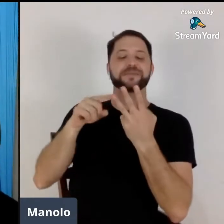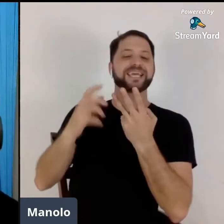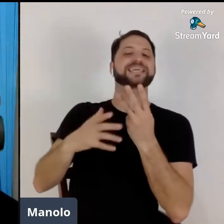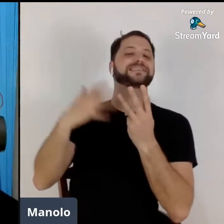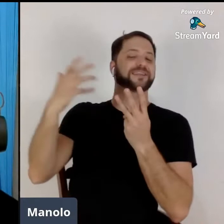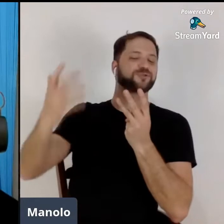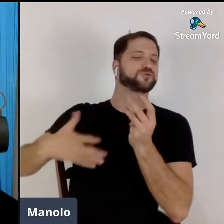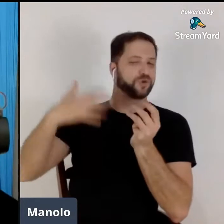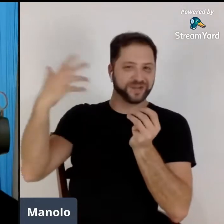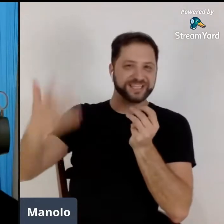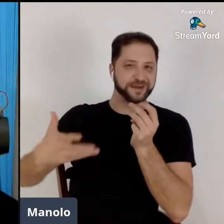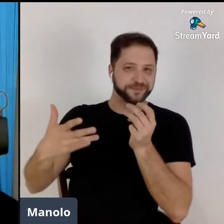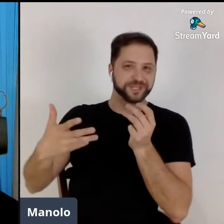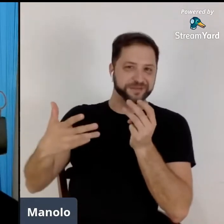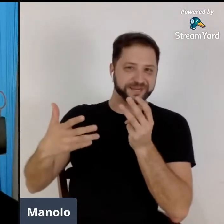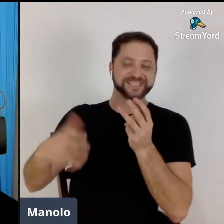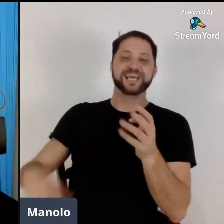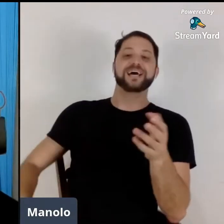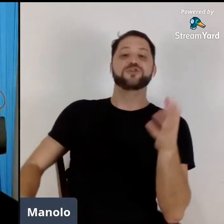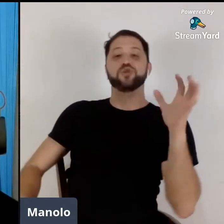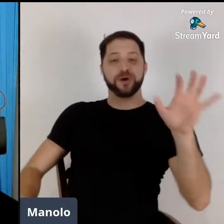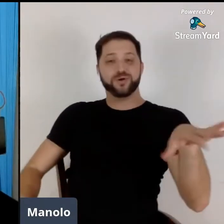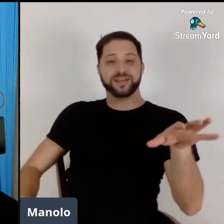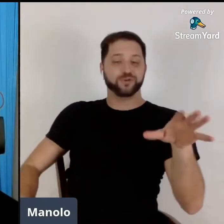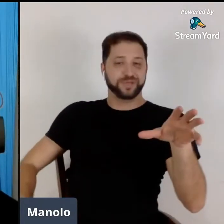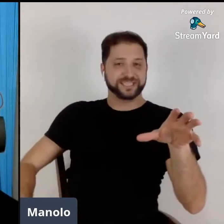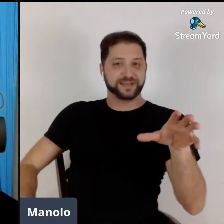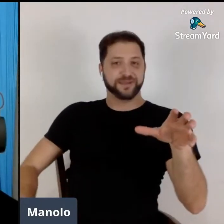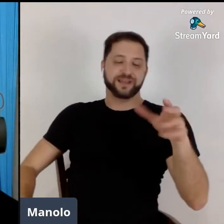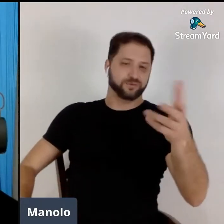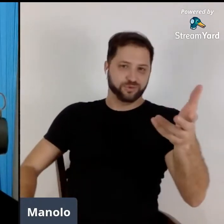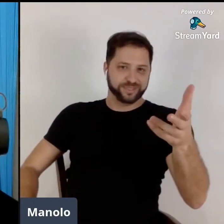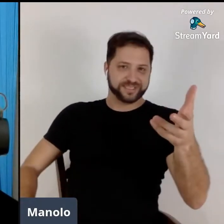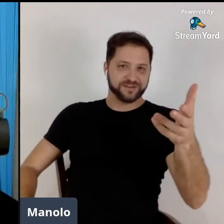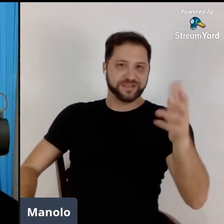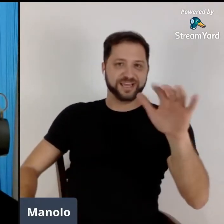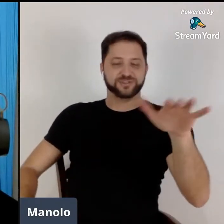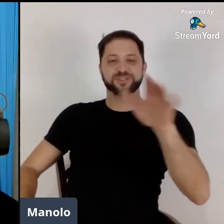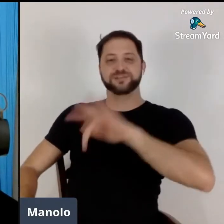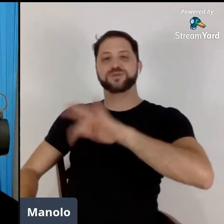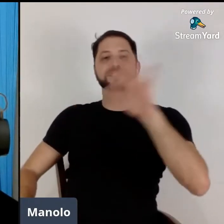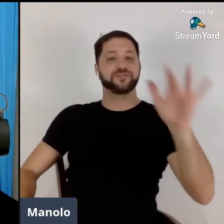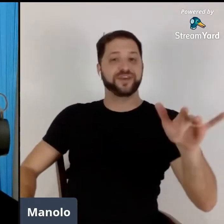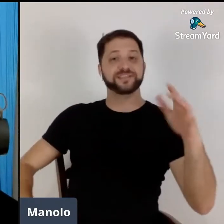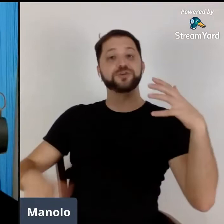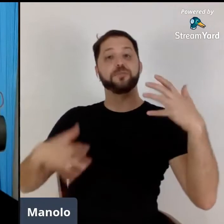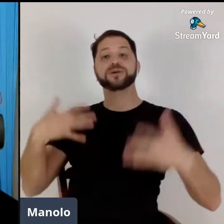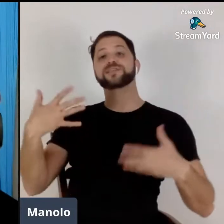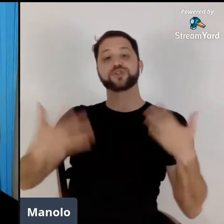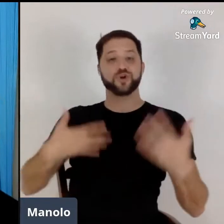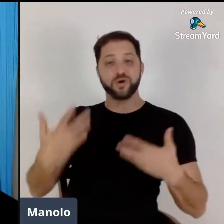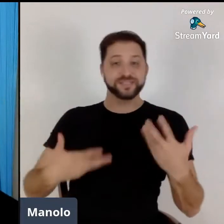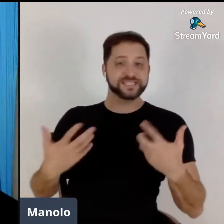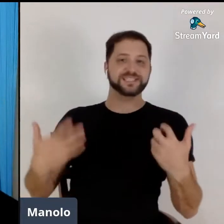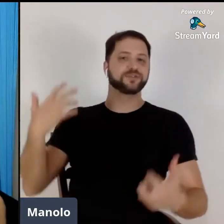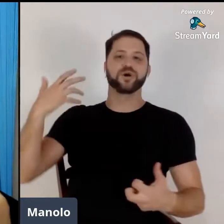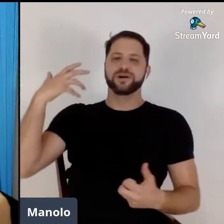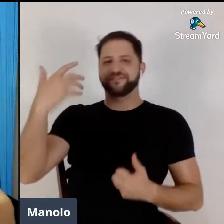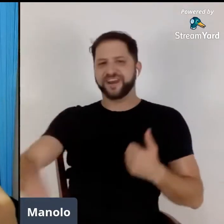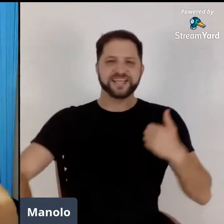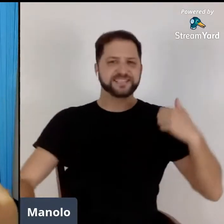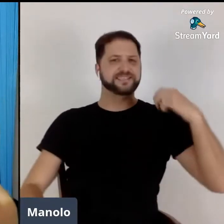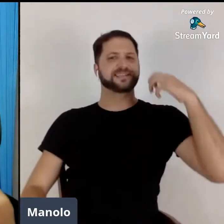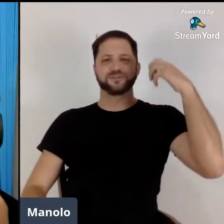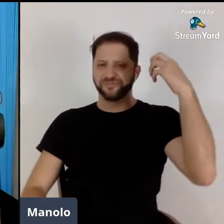na quinta-feira, para quem quer ser tradutor, intérprete de Libras. No meu canal do Insta também, lá no Instagram, na rede social do Insta, no Face, a gente posta stories